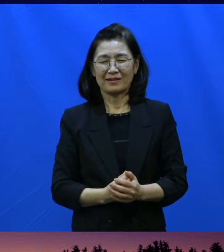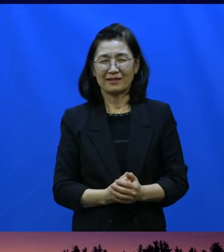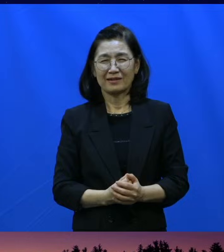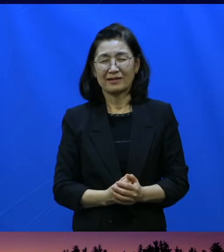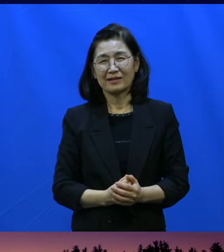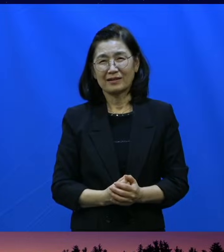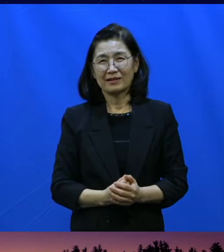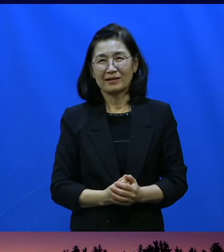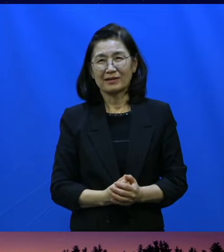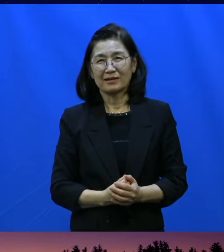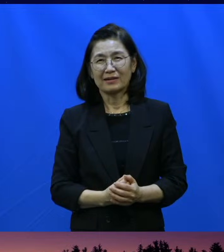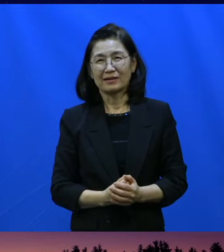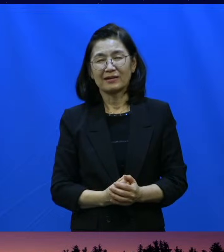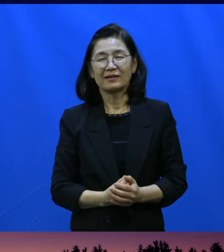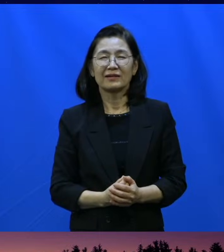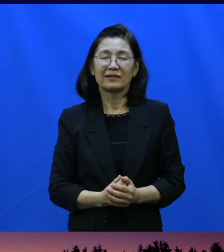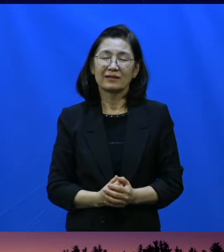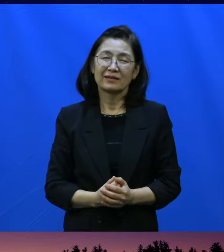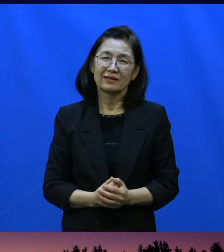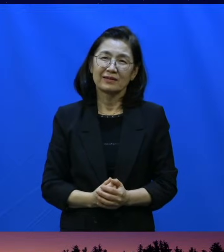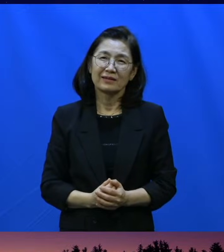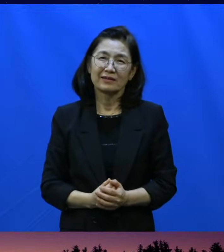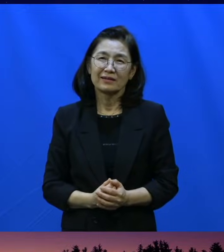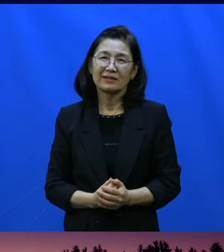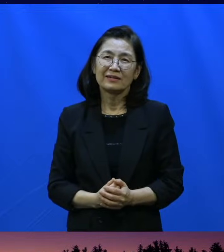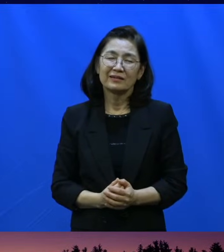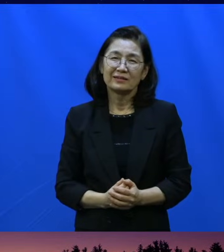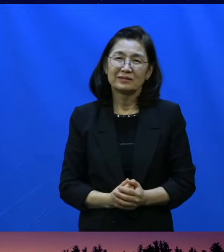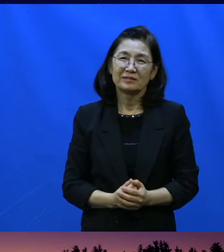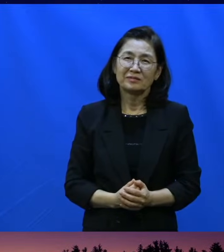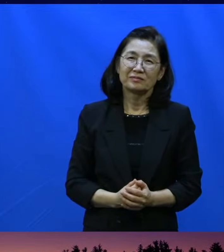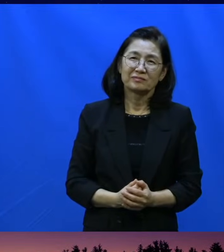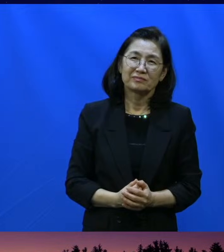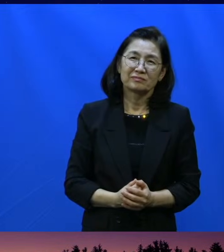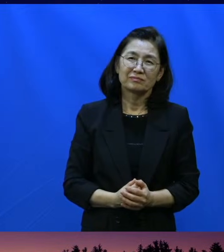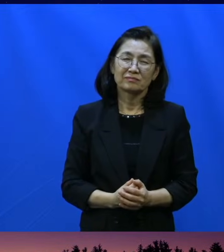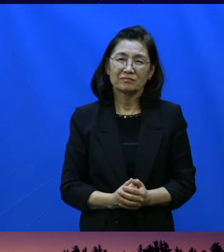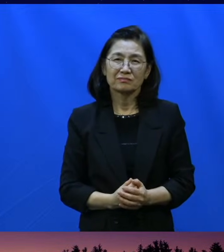본질적으로 교만해요, 인간. 네.